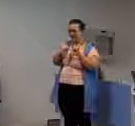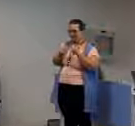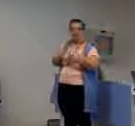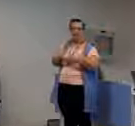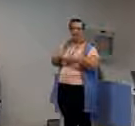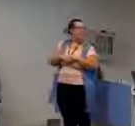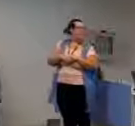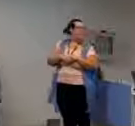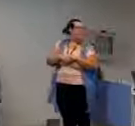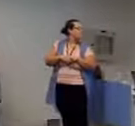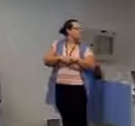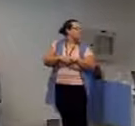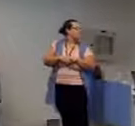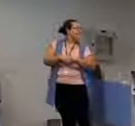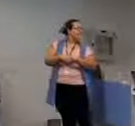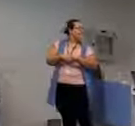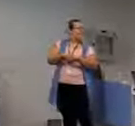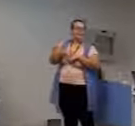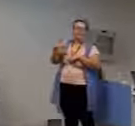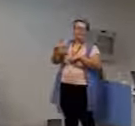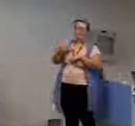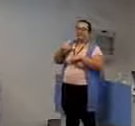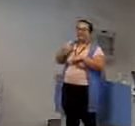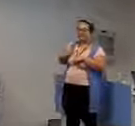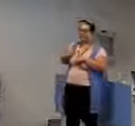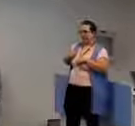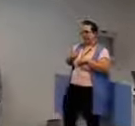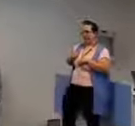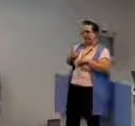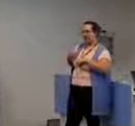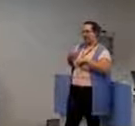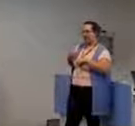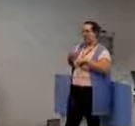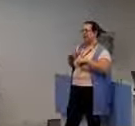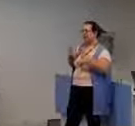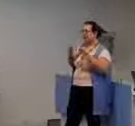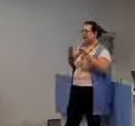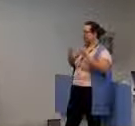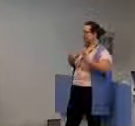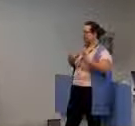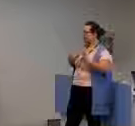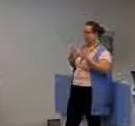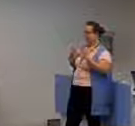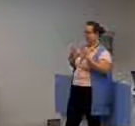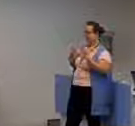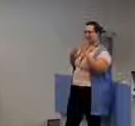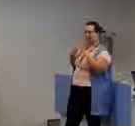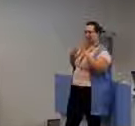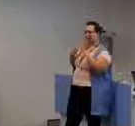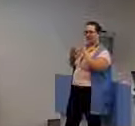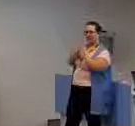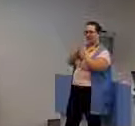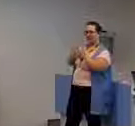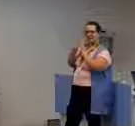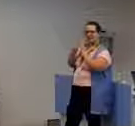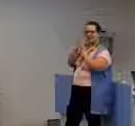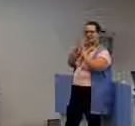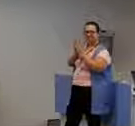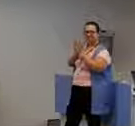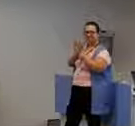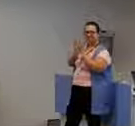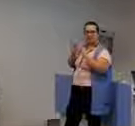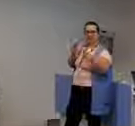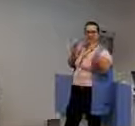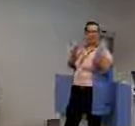E assim eu vou fazendo, para cada estágio que eu quero fazer, eu posso depois duplicar, espelhar. Em questão aqui está em 12 minutos mais ou menos,